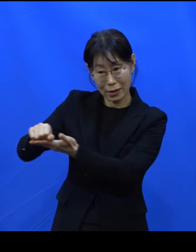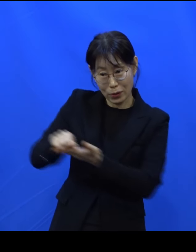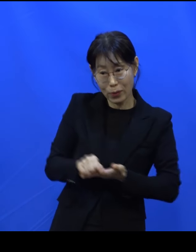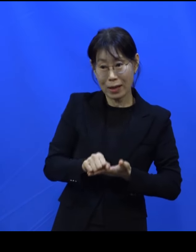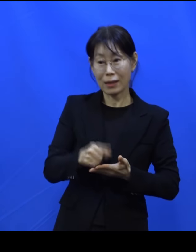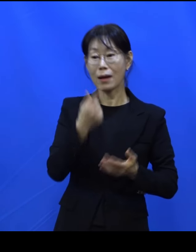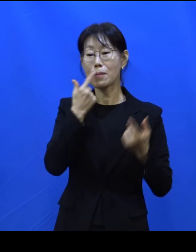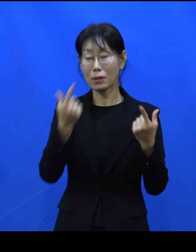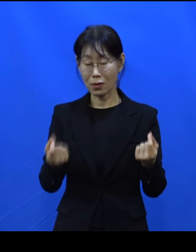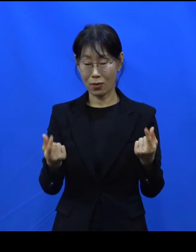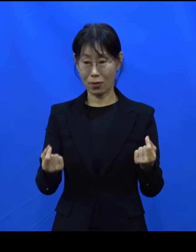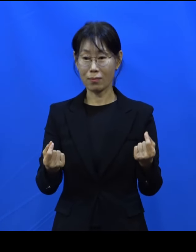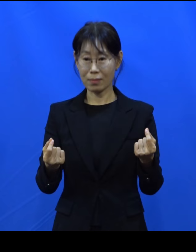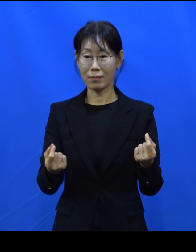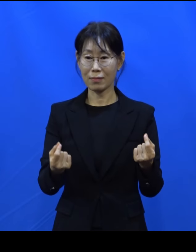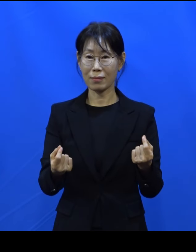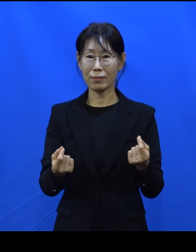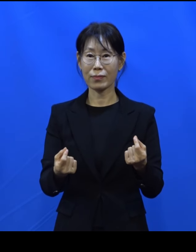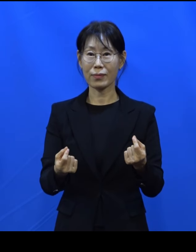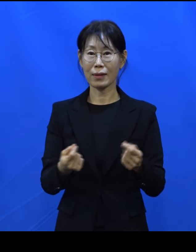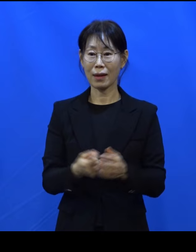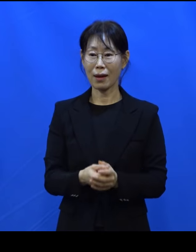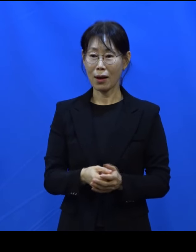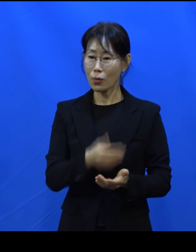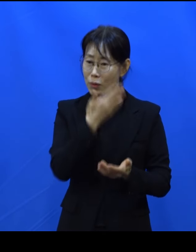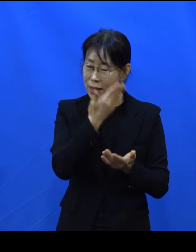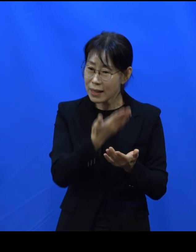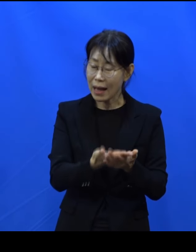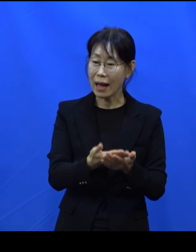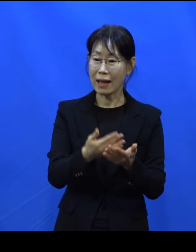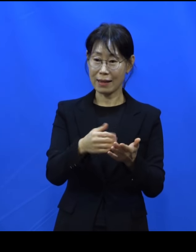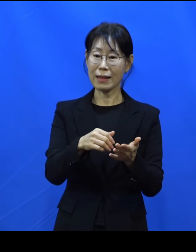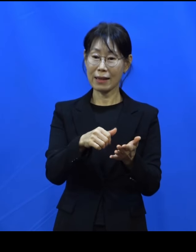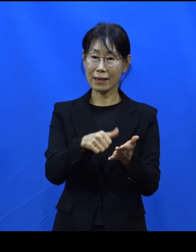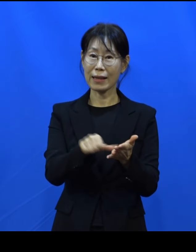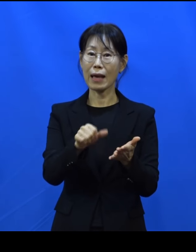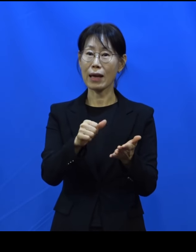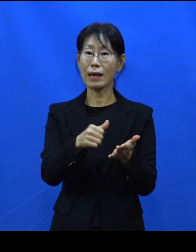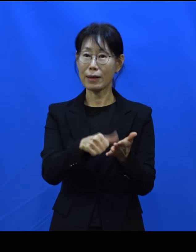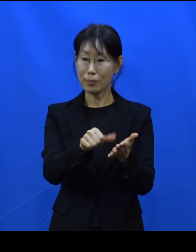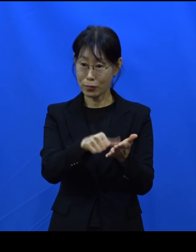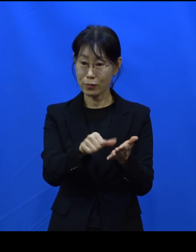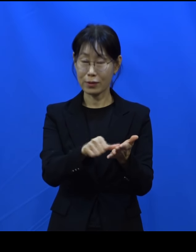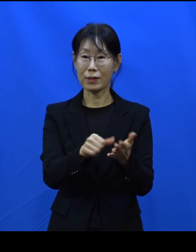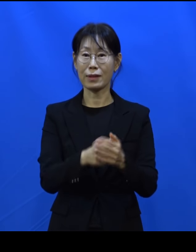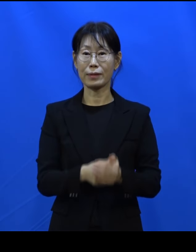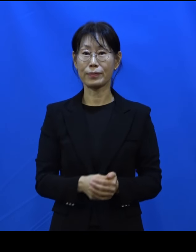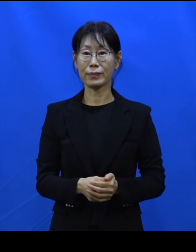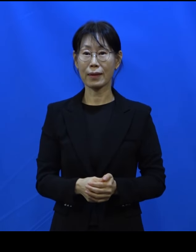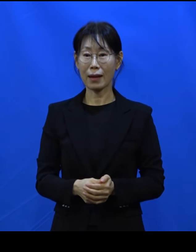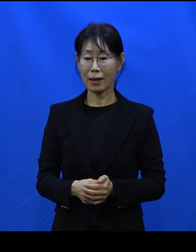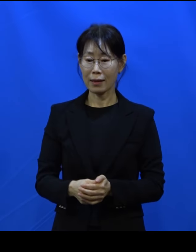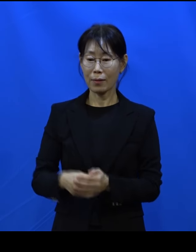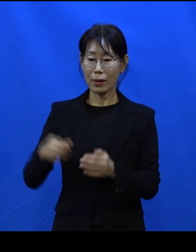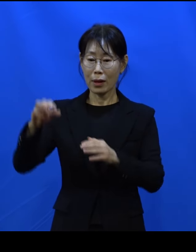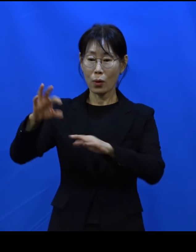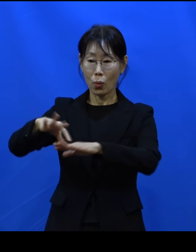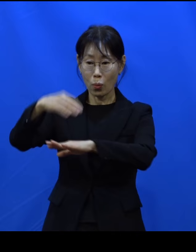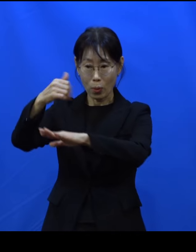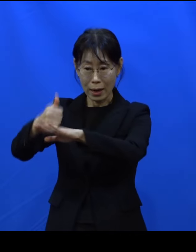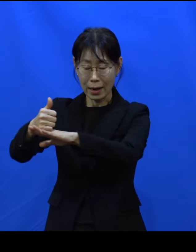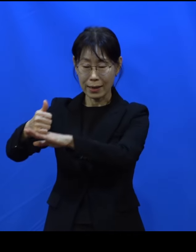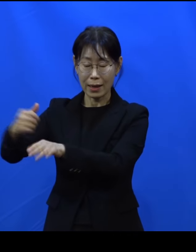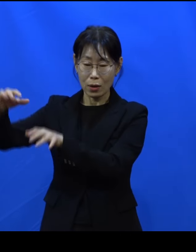스펄전 목사님이 온 세상에 숨겨진 그리스도의 보여지지는 않지만 그 그리스도의 전진이 계속